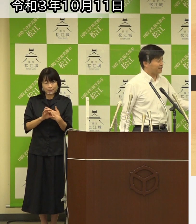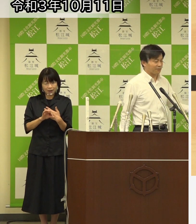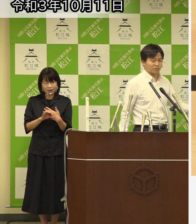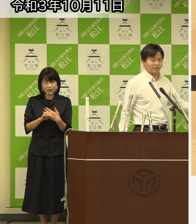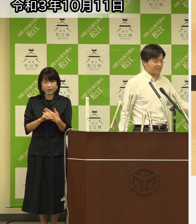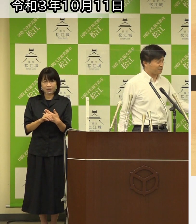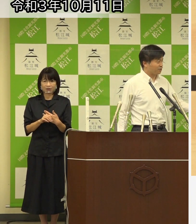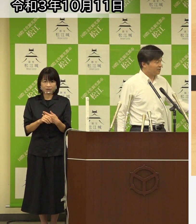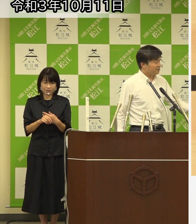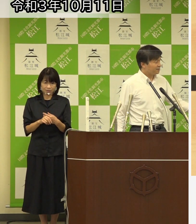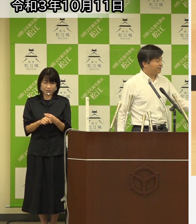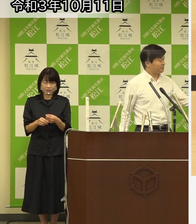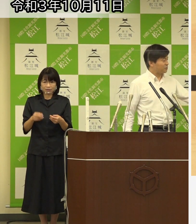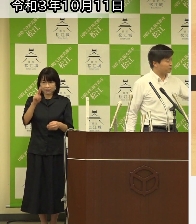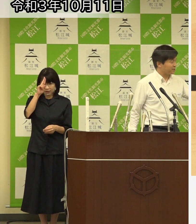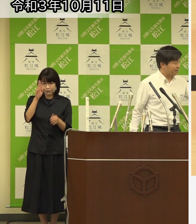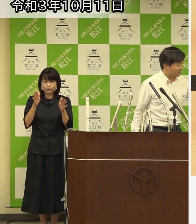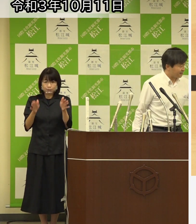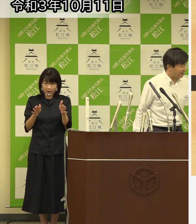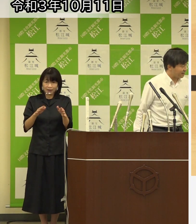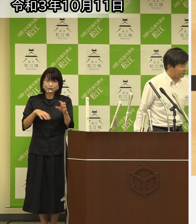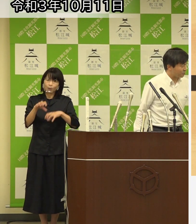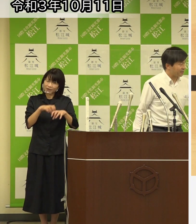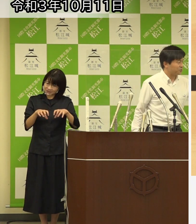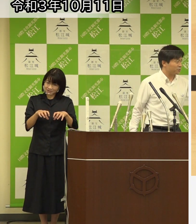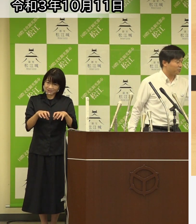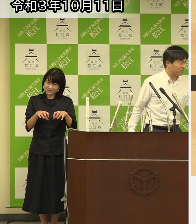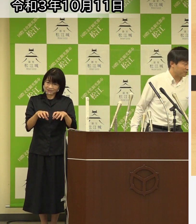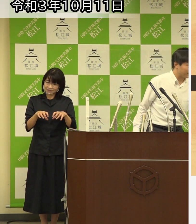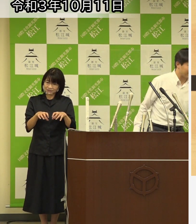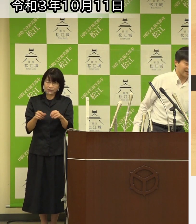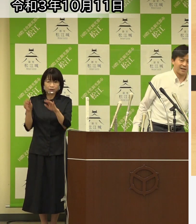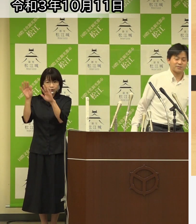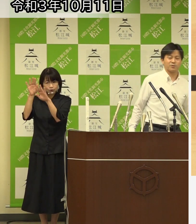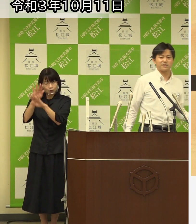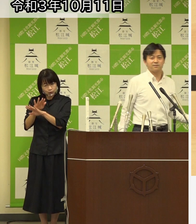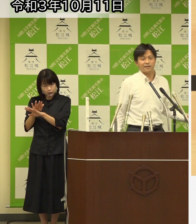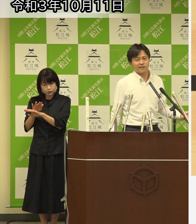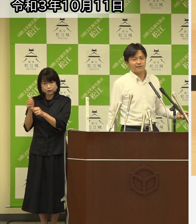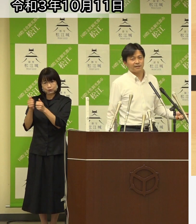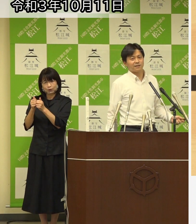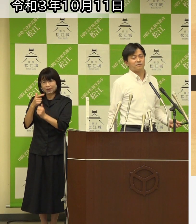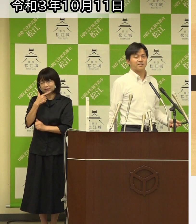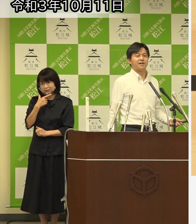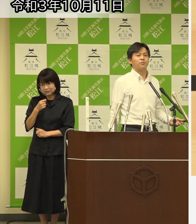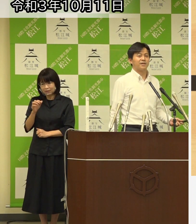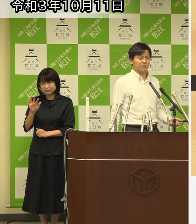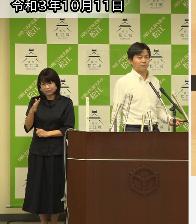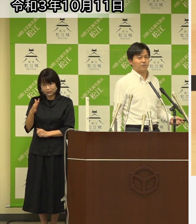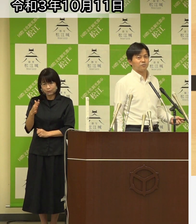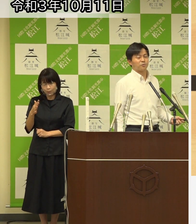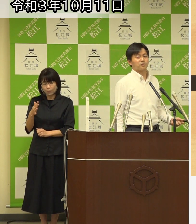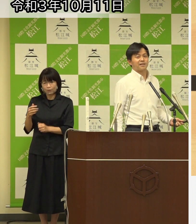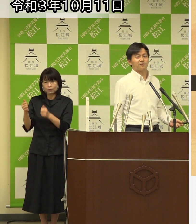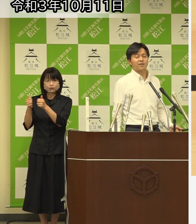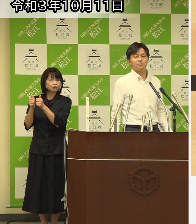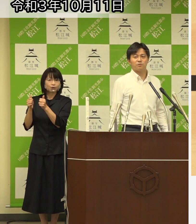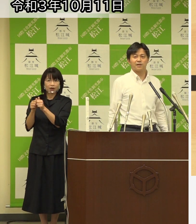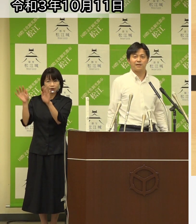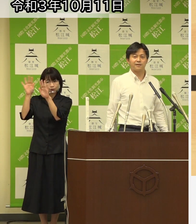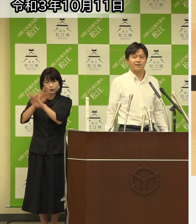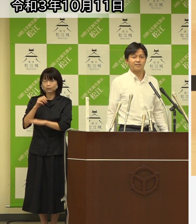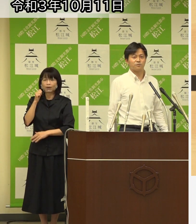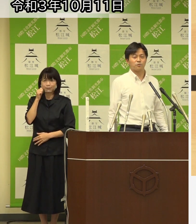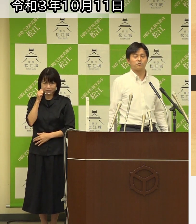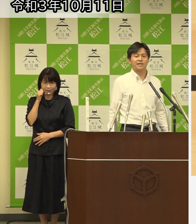に子育てにお忙しいと、で夜になって誰かに相談しようと思ってもなかなか相談する相手あるいは時間もないという子育ての悩